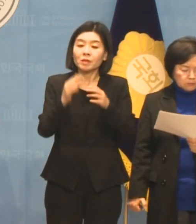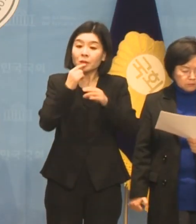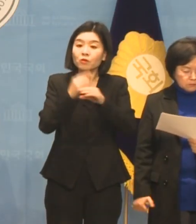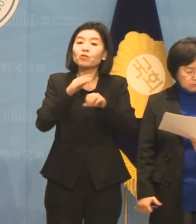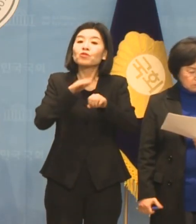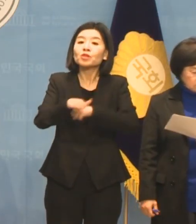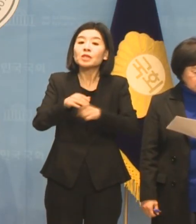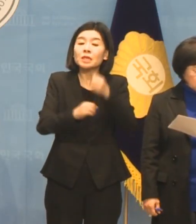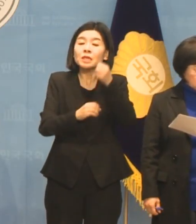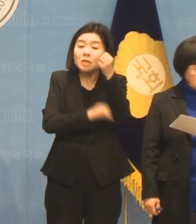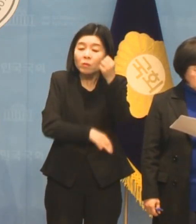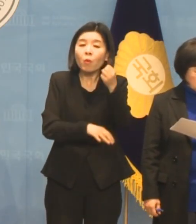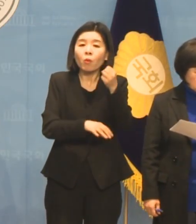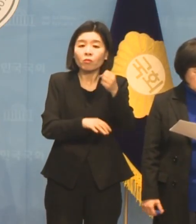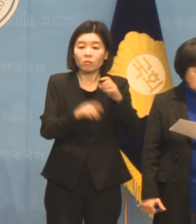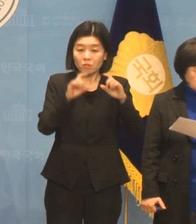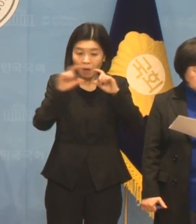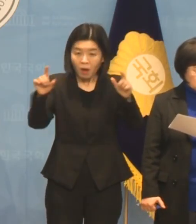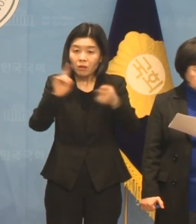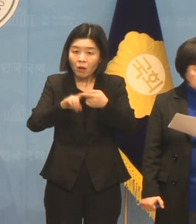기본으로 너무나도 당연한 일입니다.